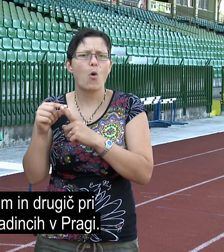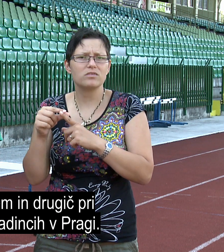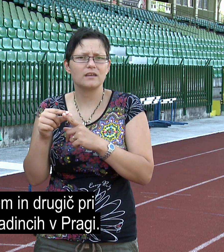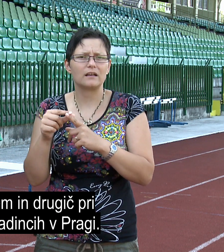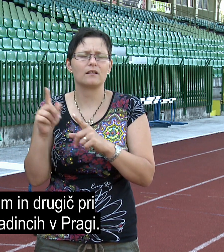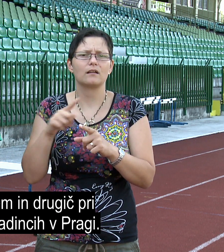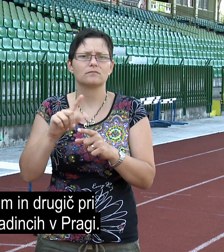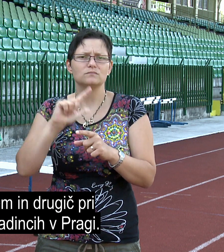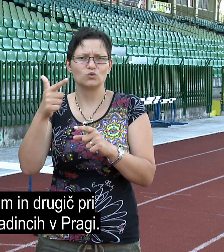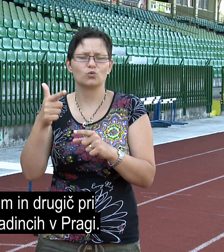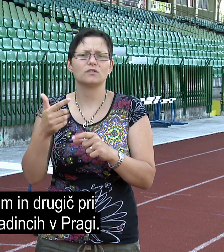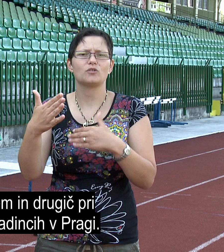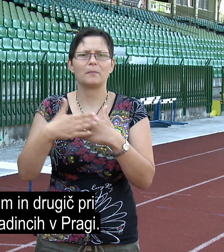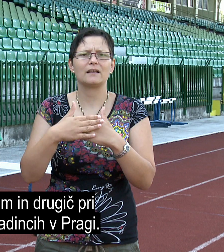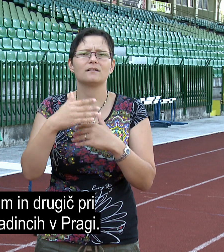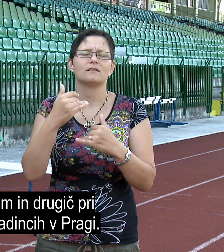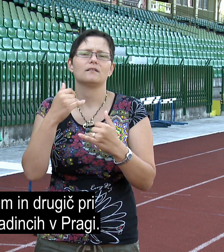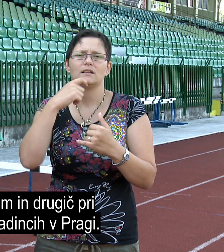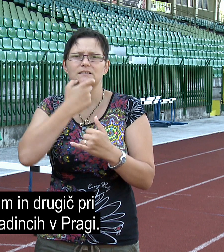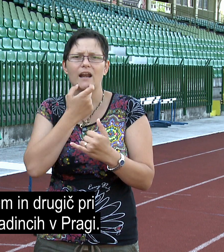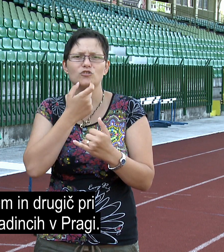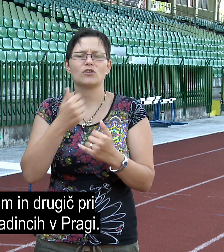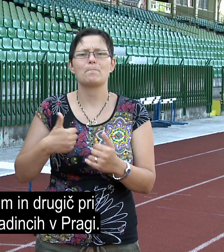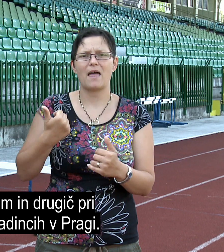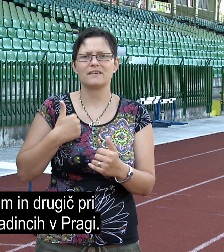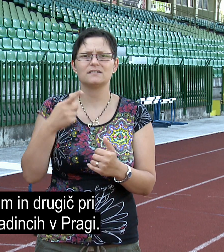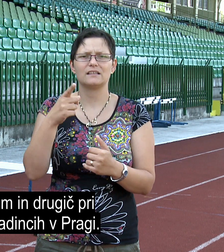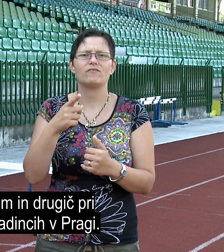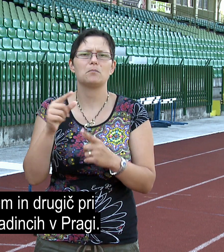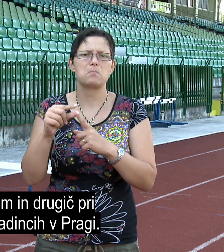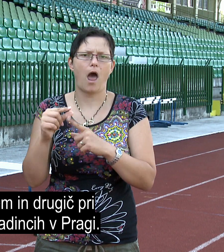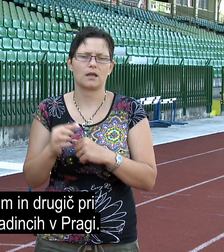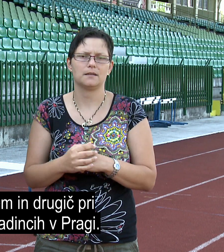pri starejših mladencih v Pragi.